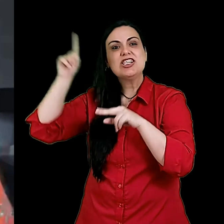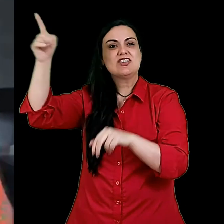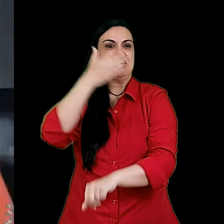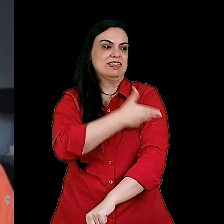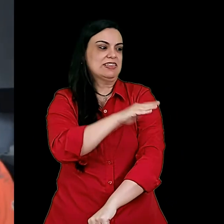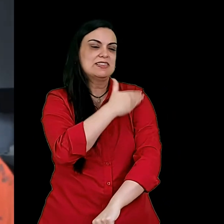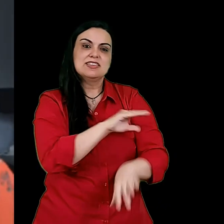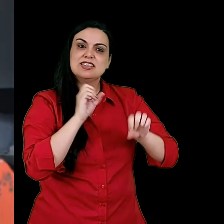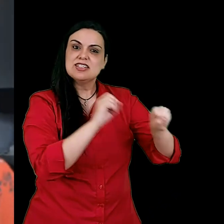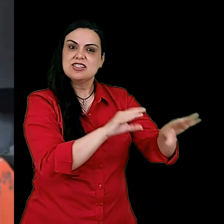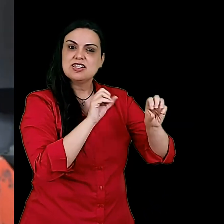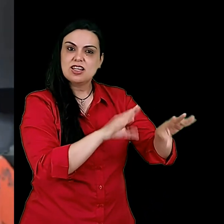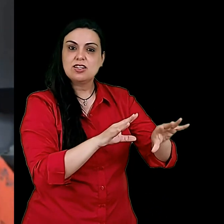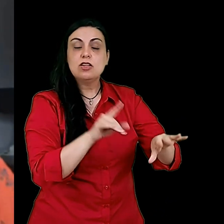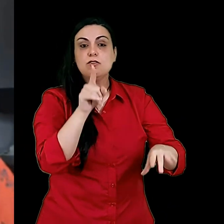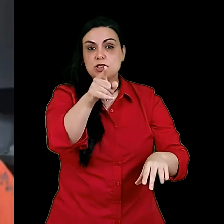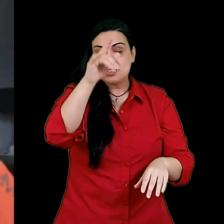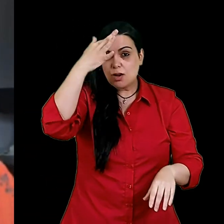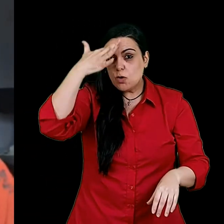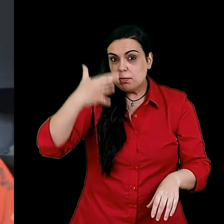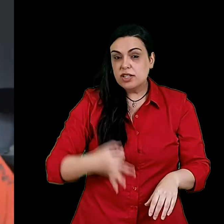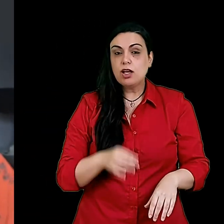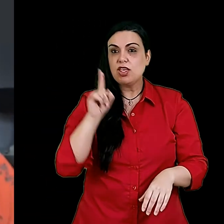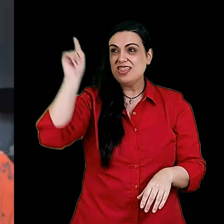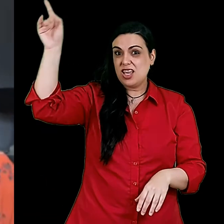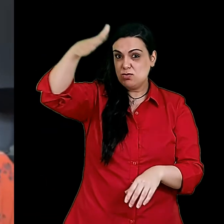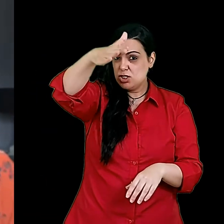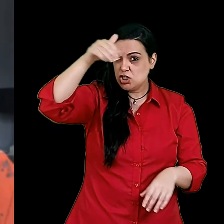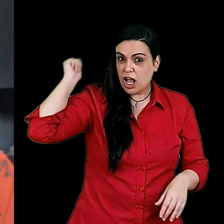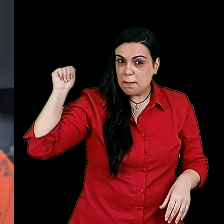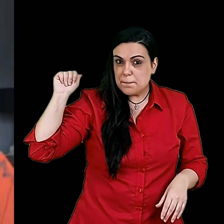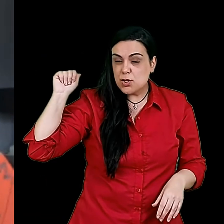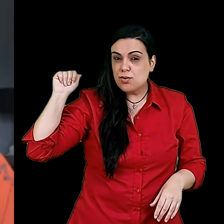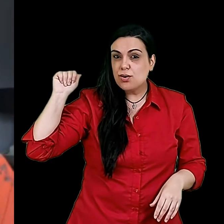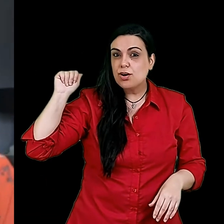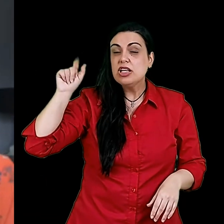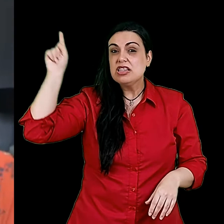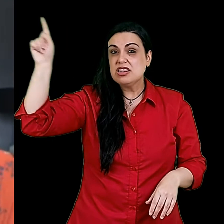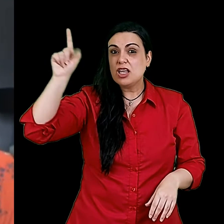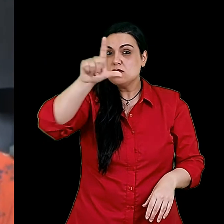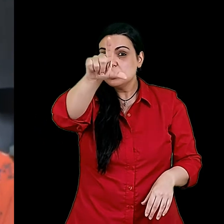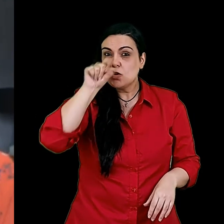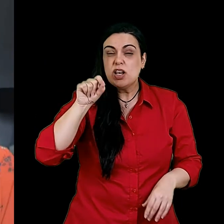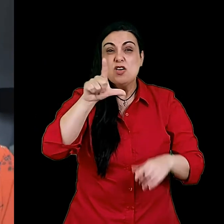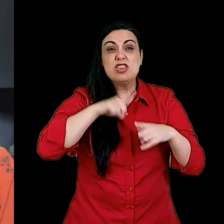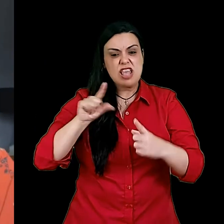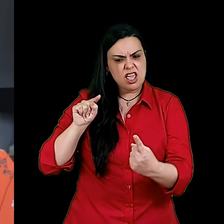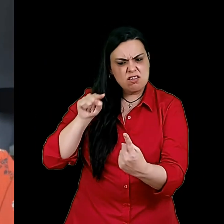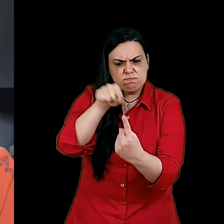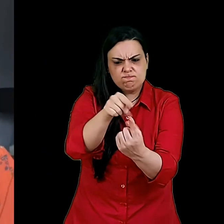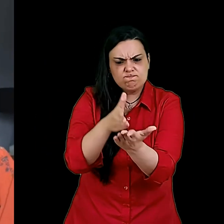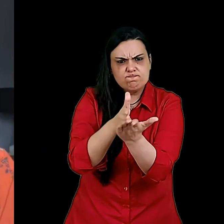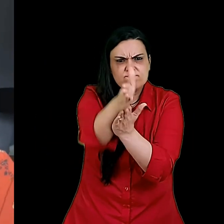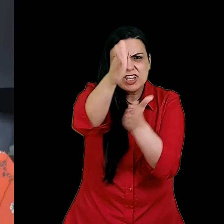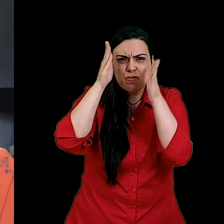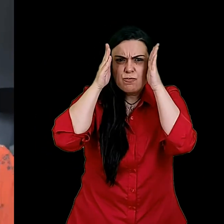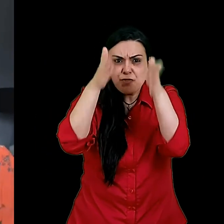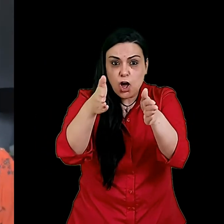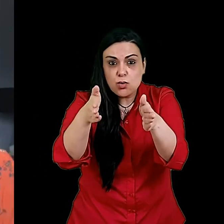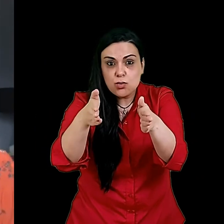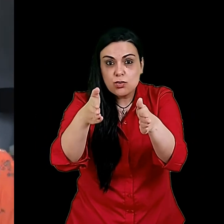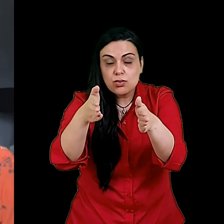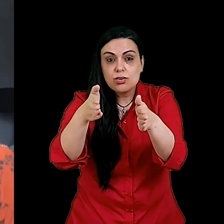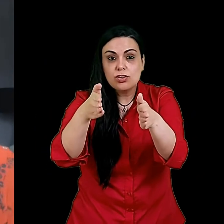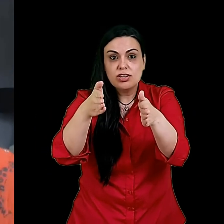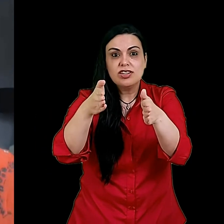primeira coisa que você precisa compreender é que a sua chamada tem um destino, tem um fim, tem um propósito, tem